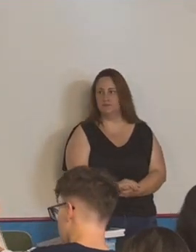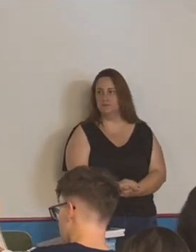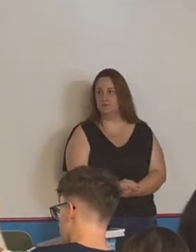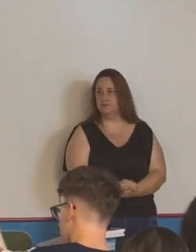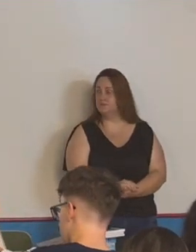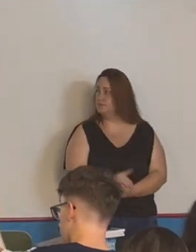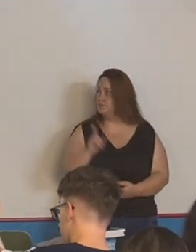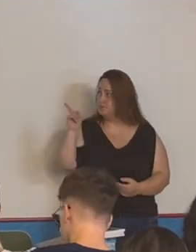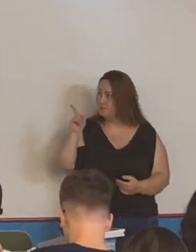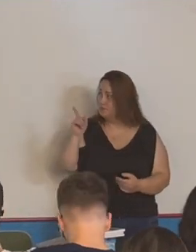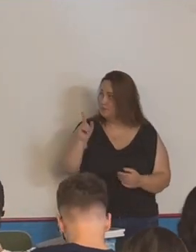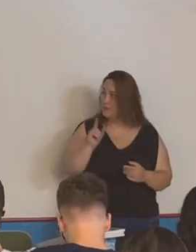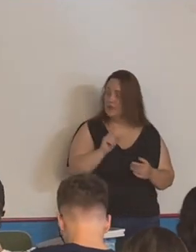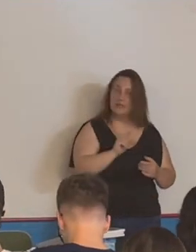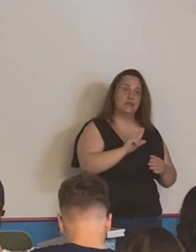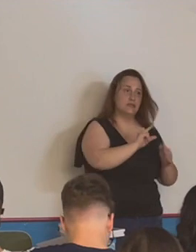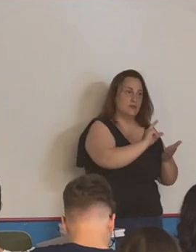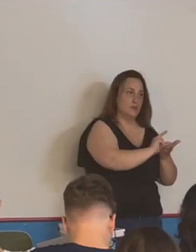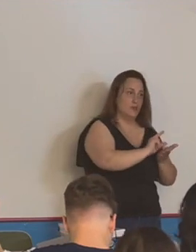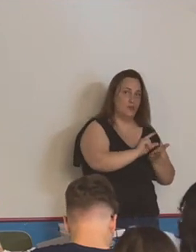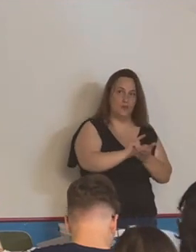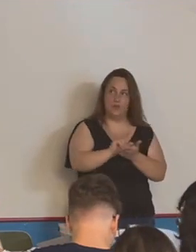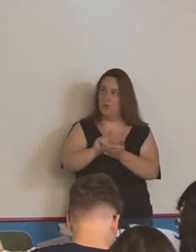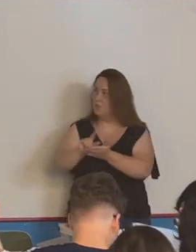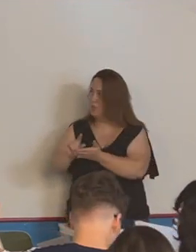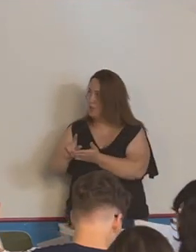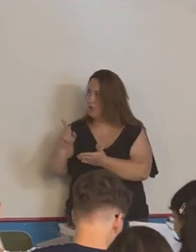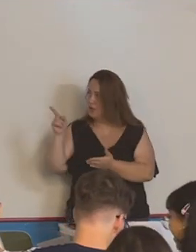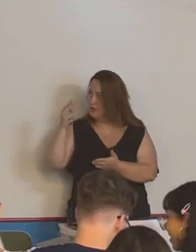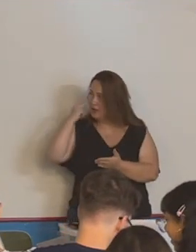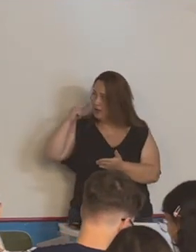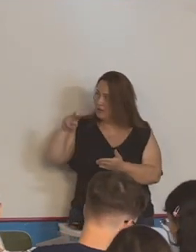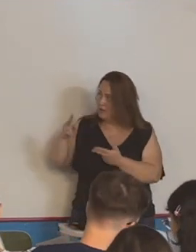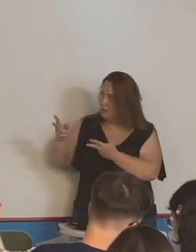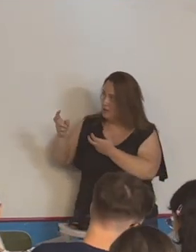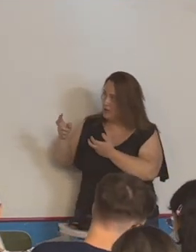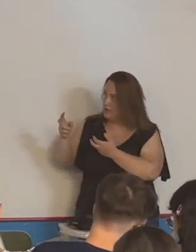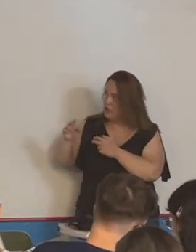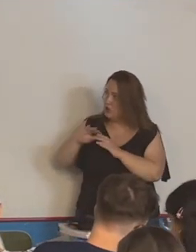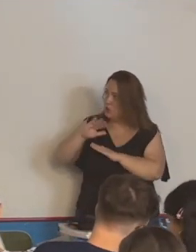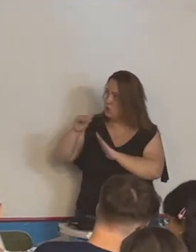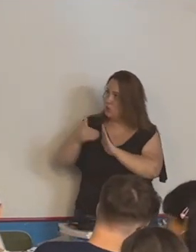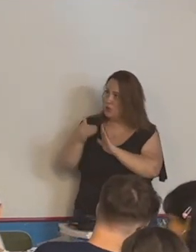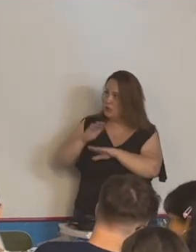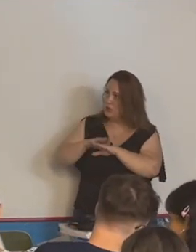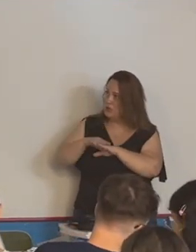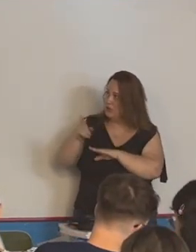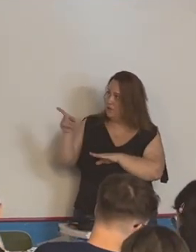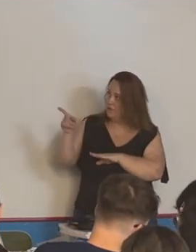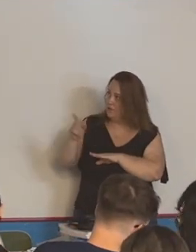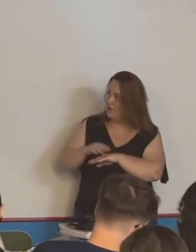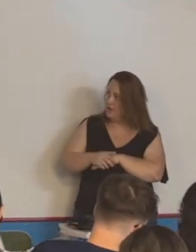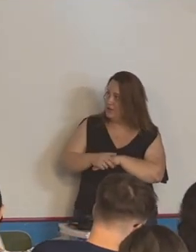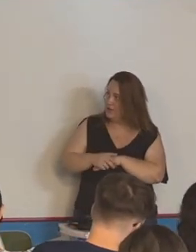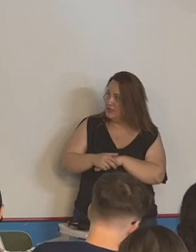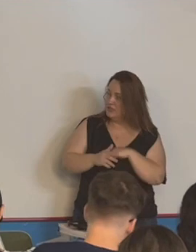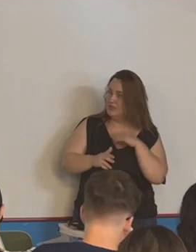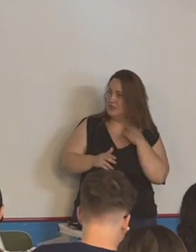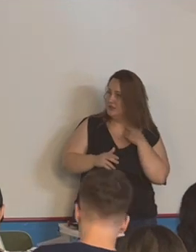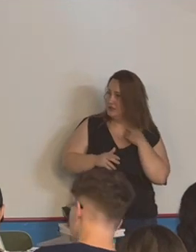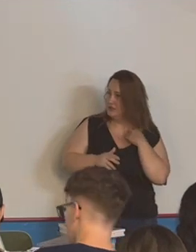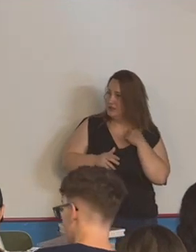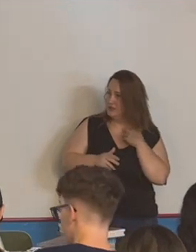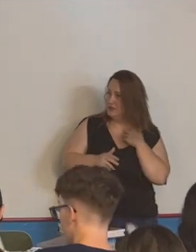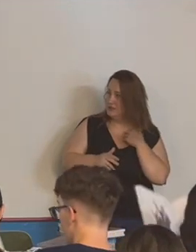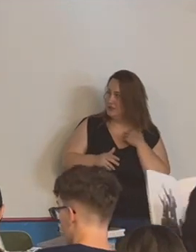E aí esses são os bonecos, né? Essa instalação, né? Toda essa instalação que eu fiz aqui, eu meio que reproduzi